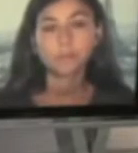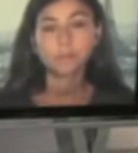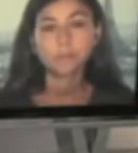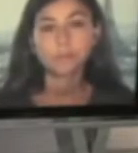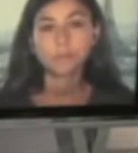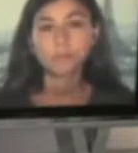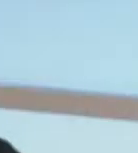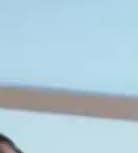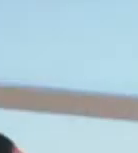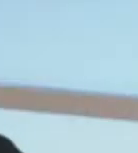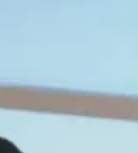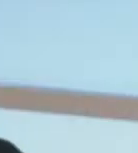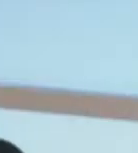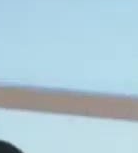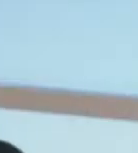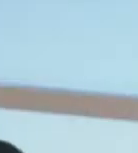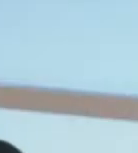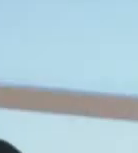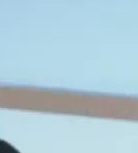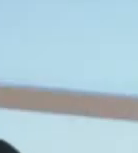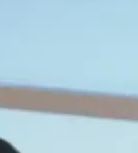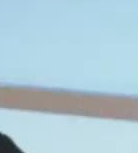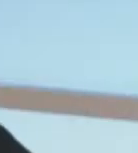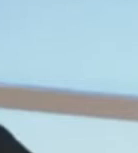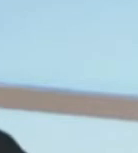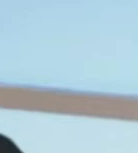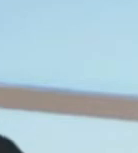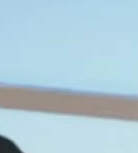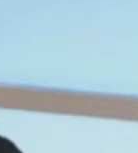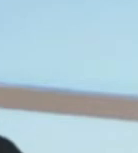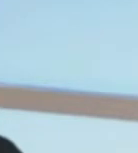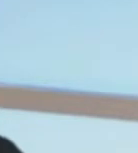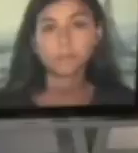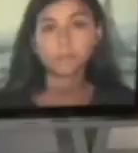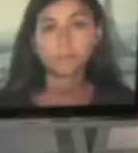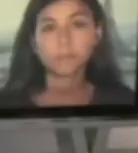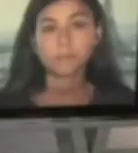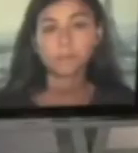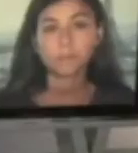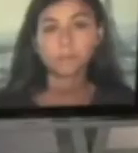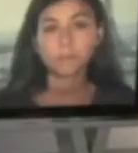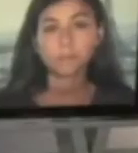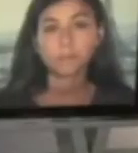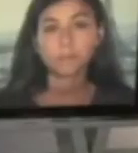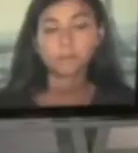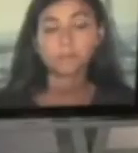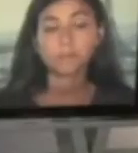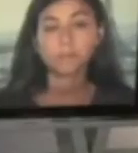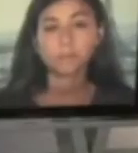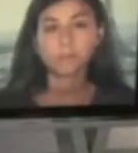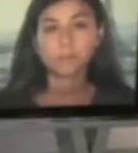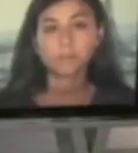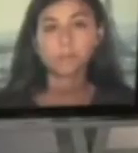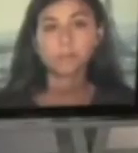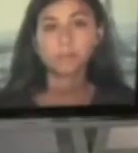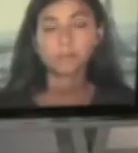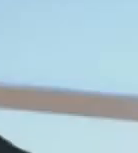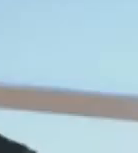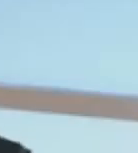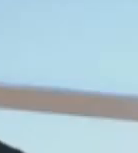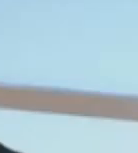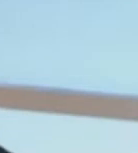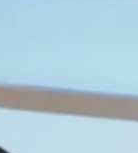gente precisa disso até para ajudar a sanar a fome do mundo, que você consegue fazer alimentos muito resistentes. Tem outras pessoas que falam, não, o problema não está na